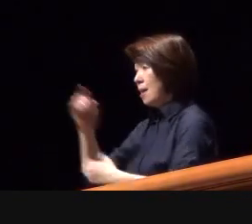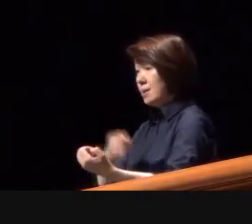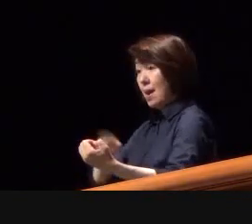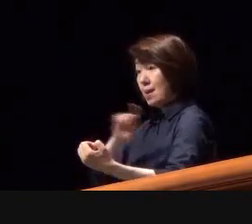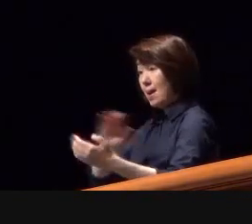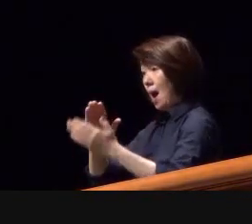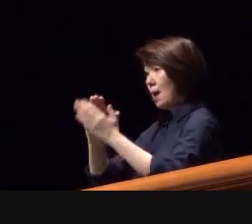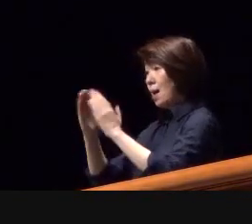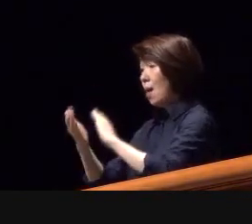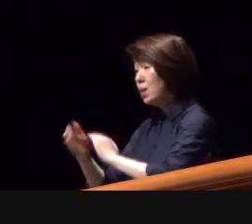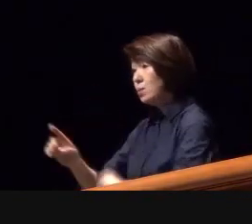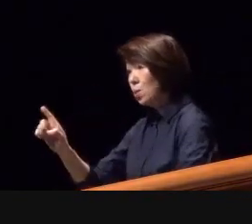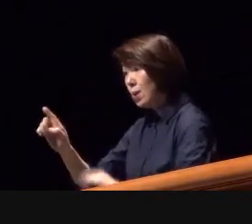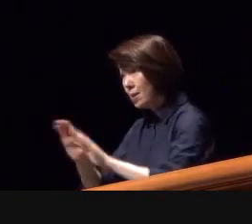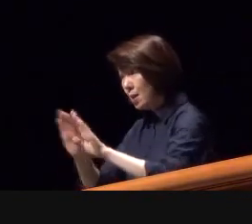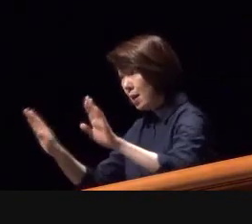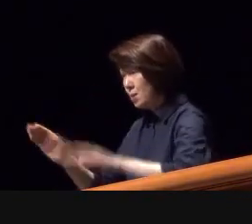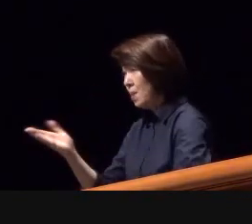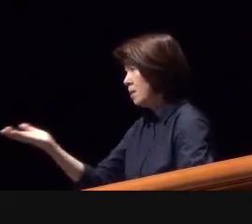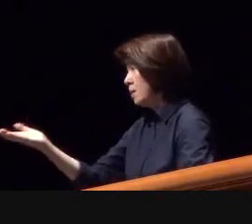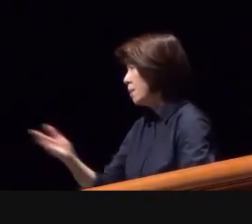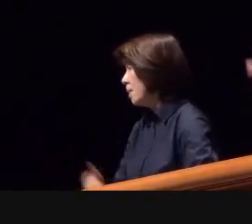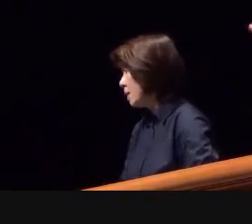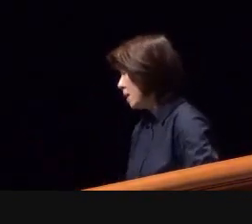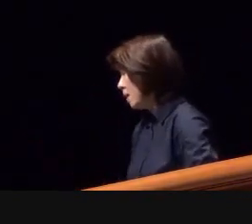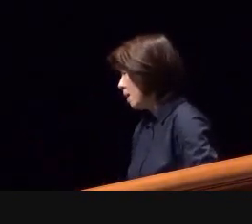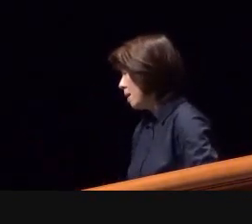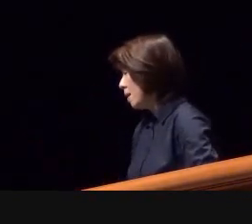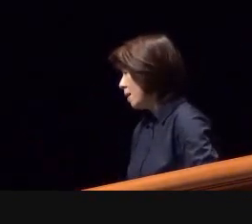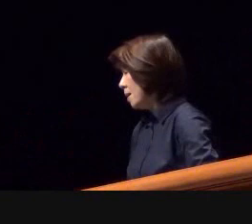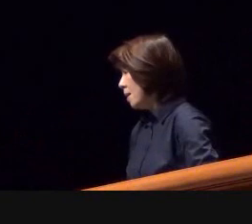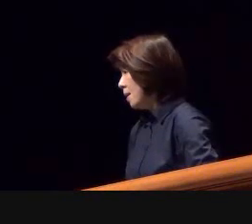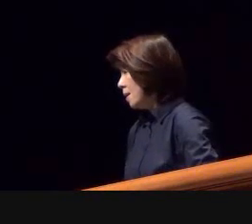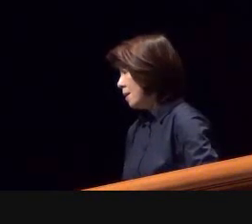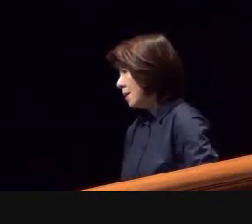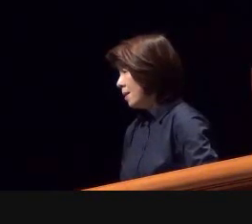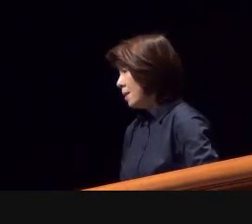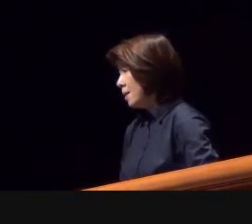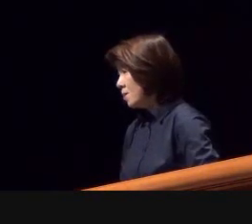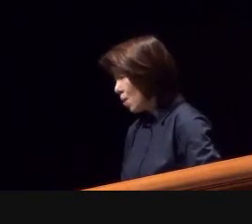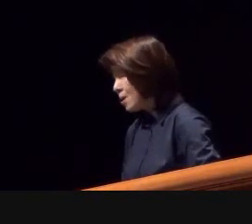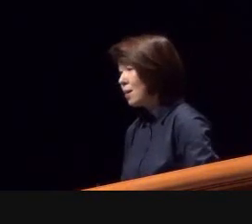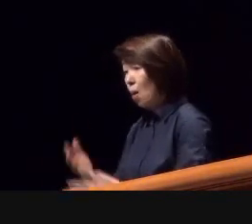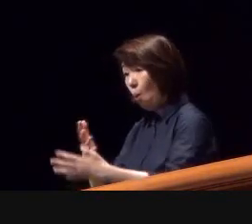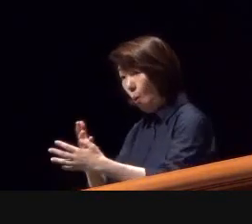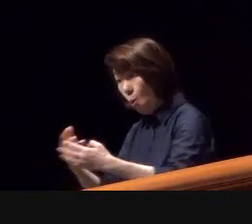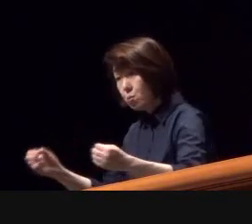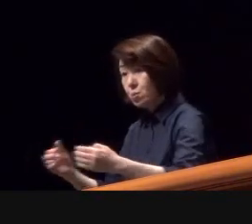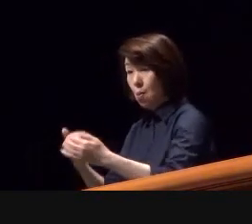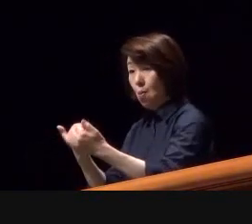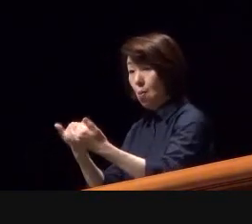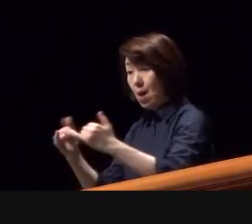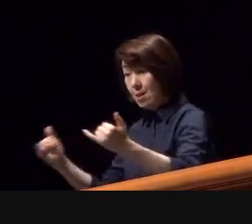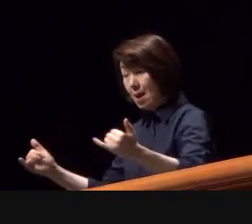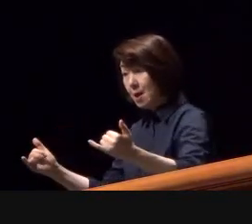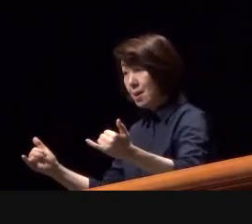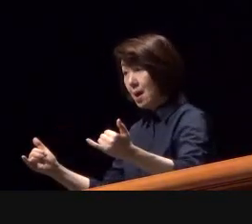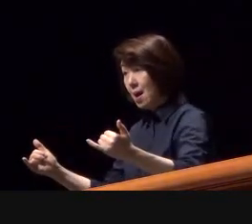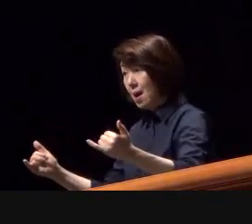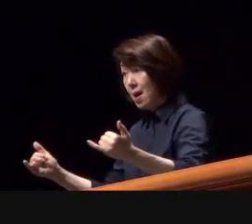ると何が始まったでしょうか。それだけ記憶の多くの方から、多くの人々